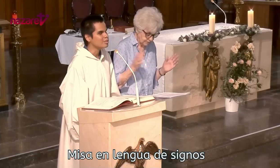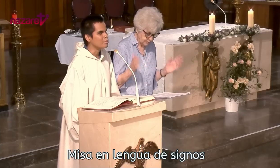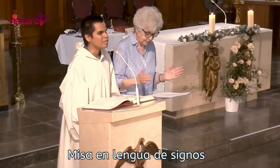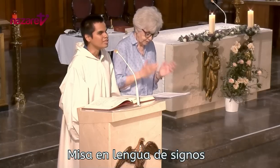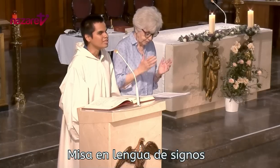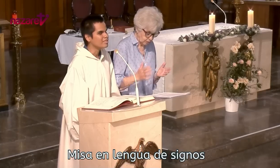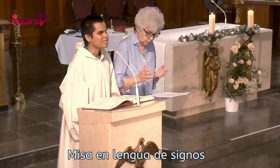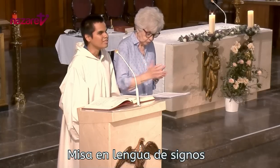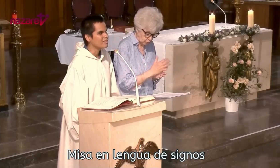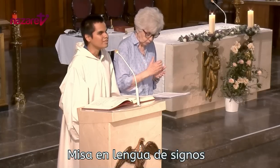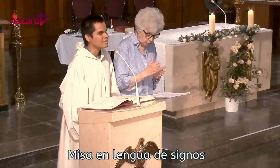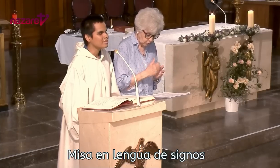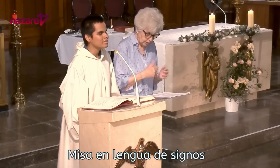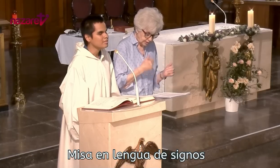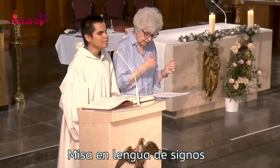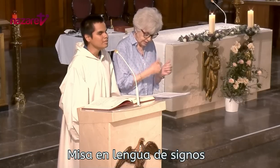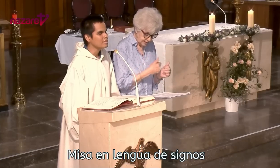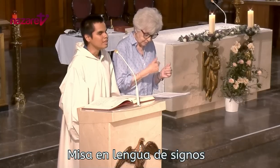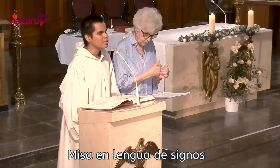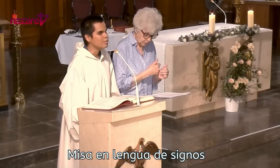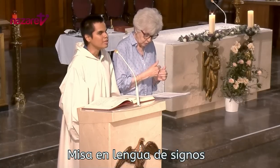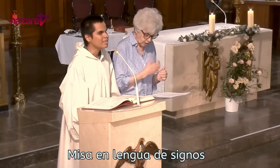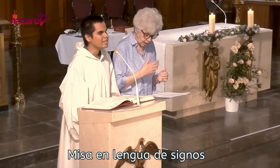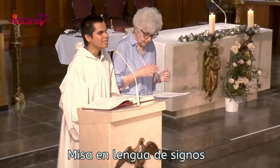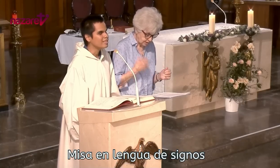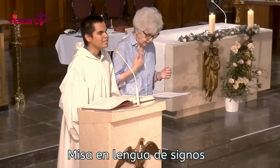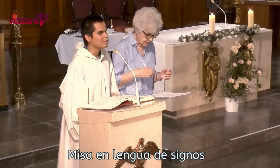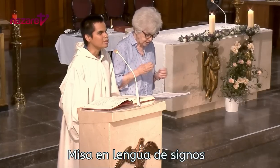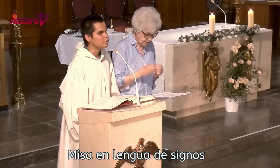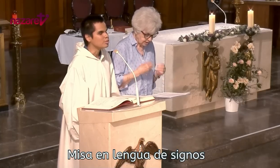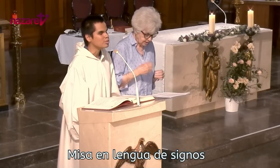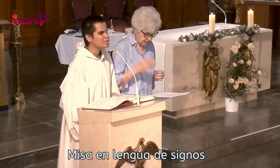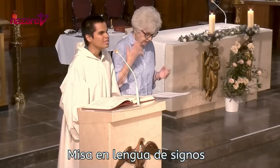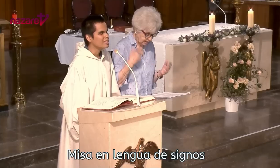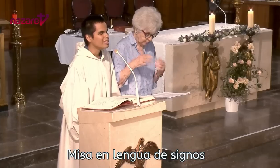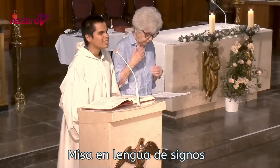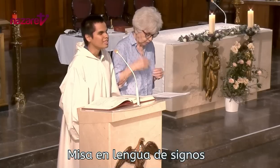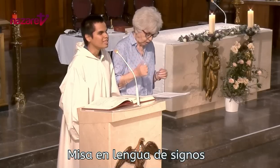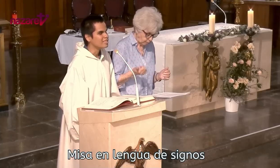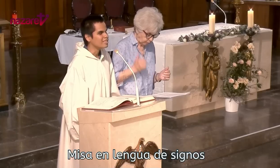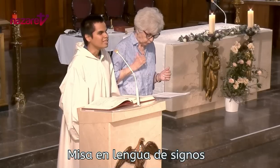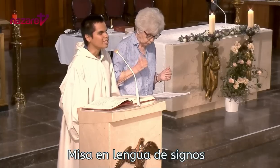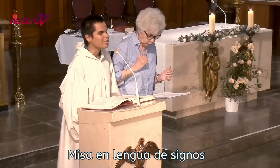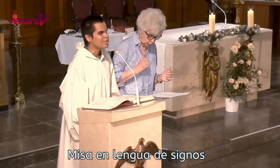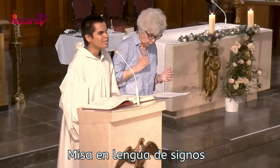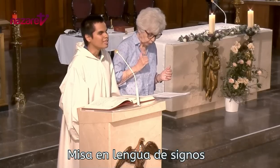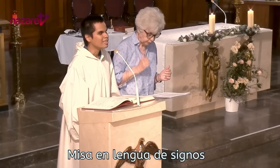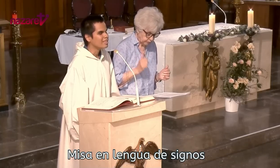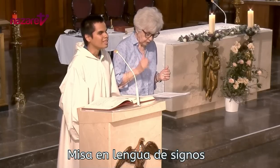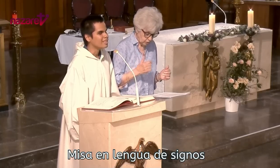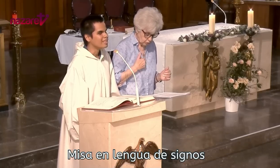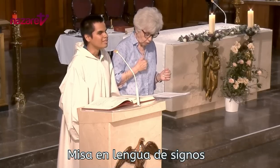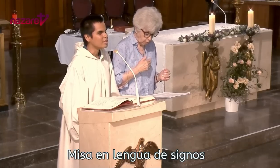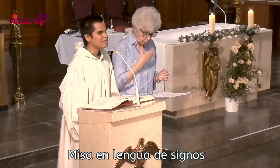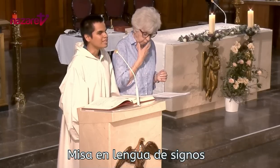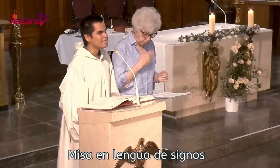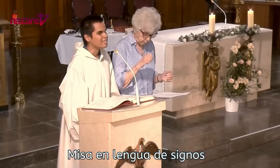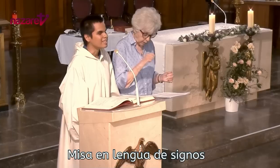hombres. El hombre, Cristo Jesús, que se entregó en rescate